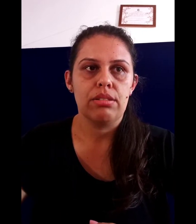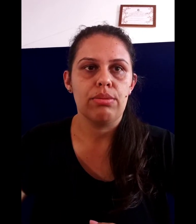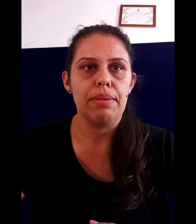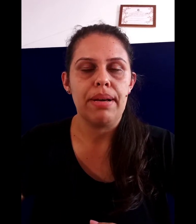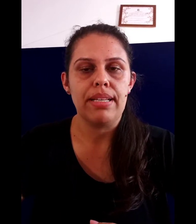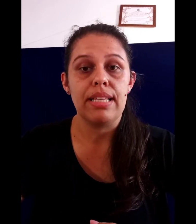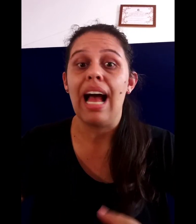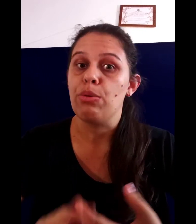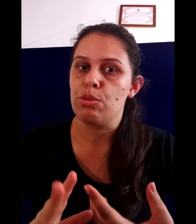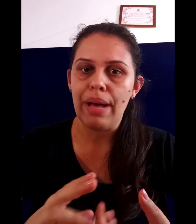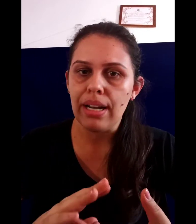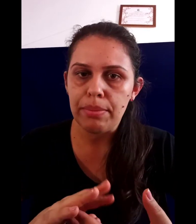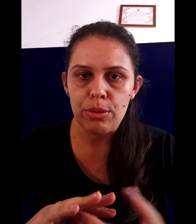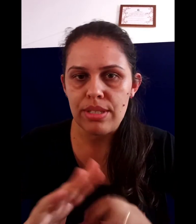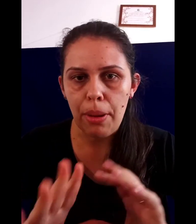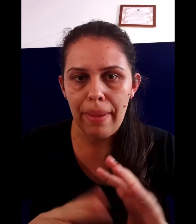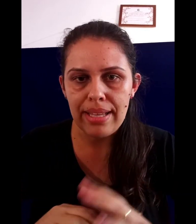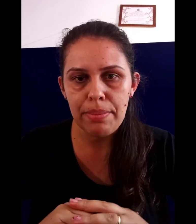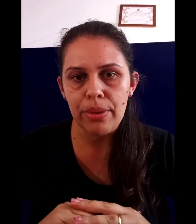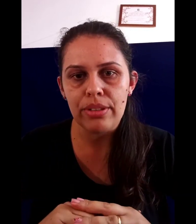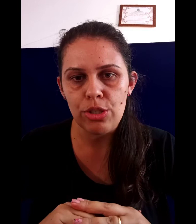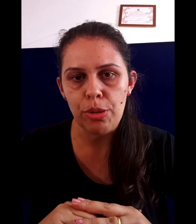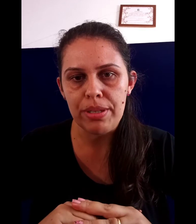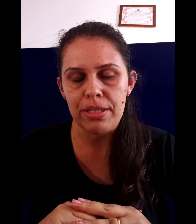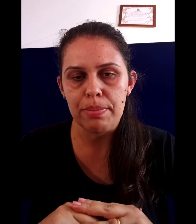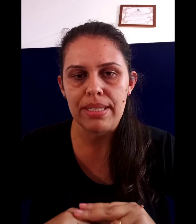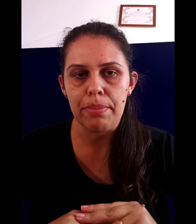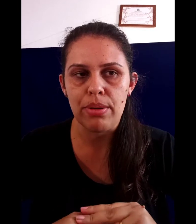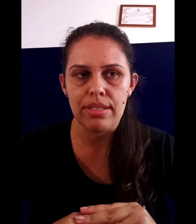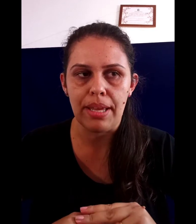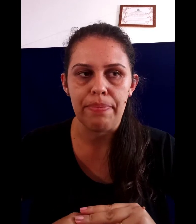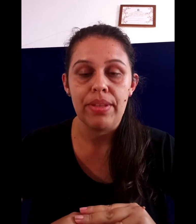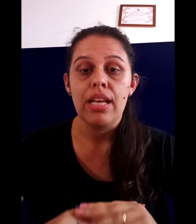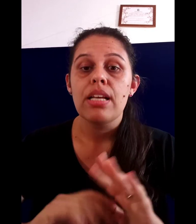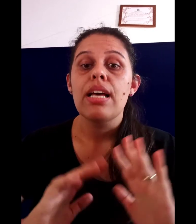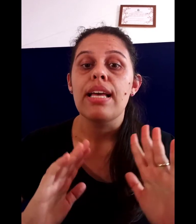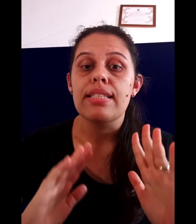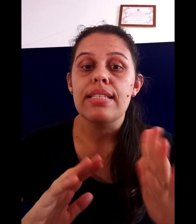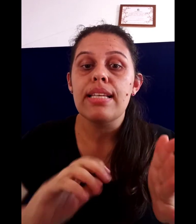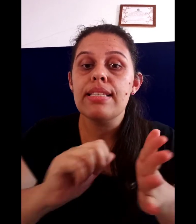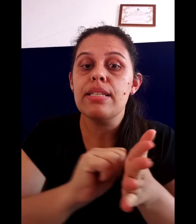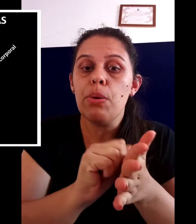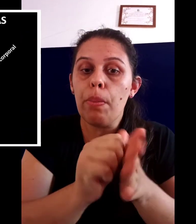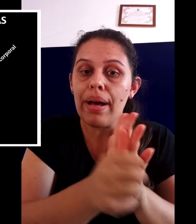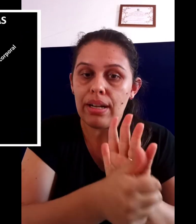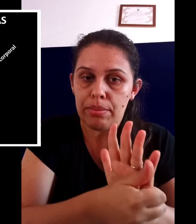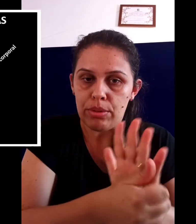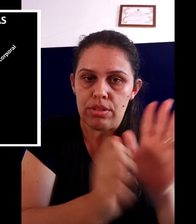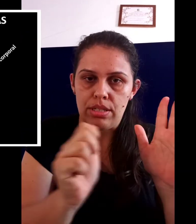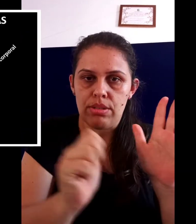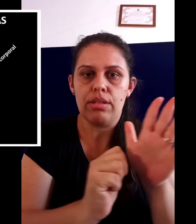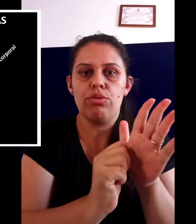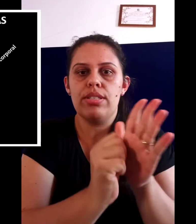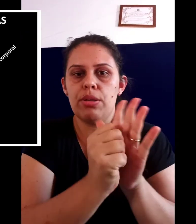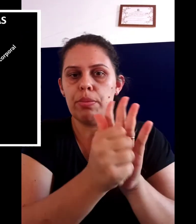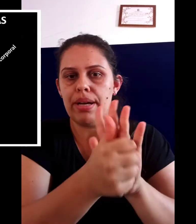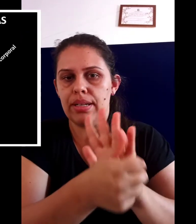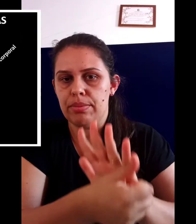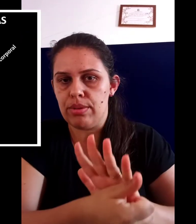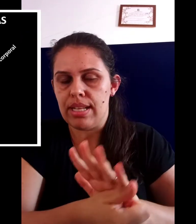O que mais? Os parâmetros, que é o mais importante que eu preciso passar para você. Existem 5 parâmetros, esse é o sinal de 5 parâmetros da